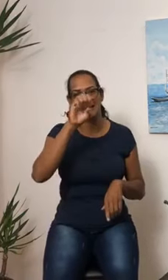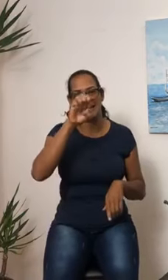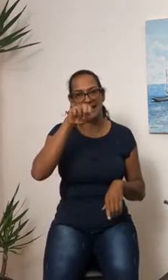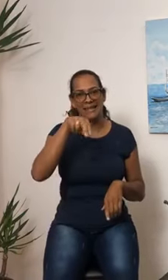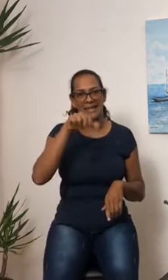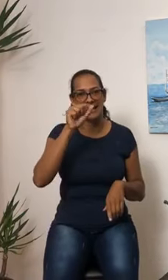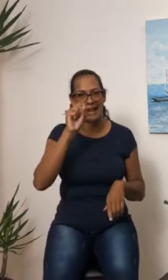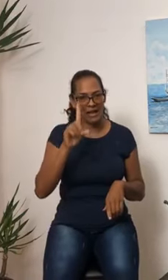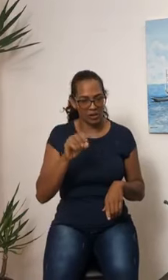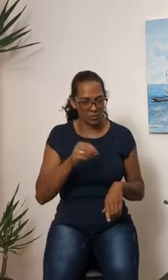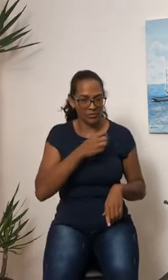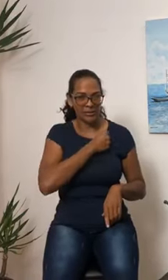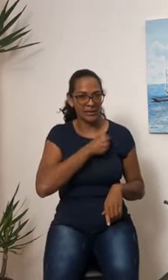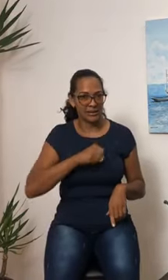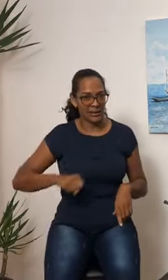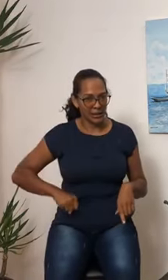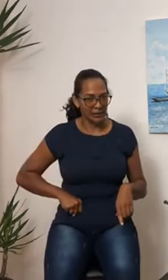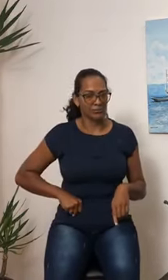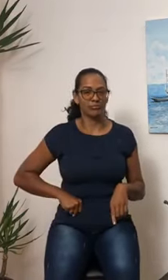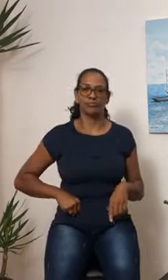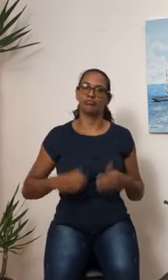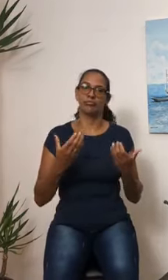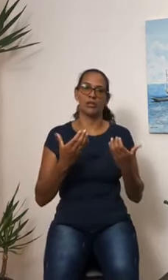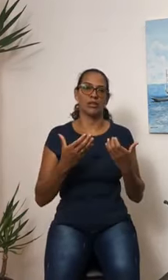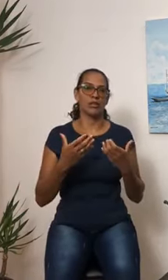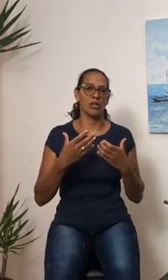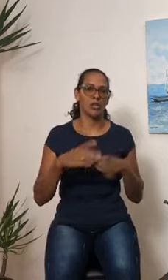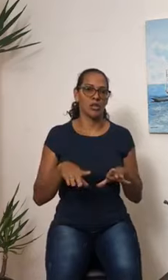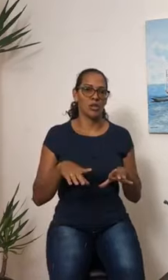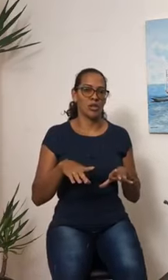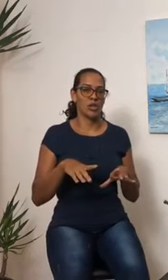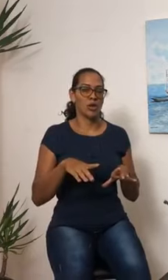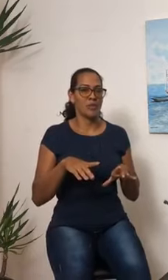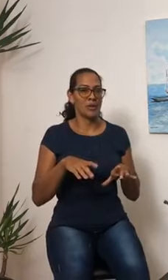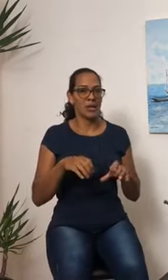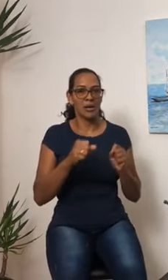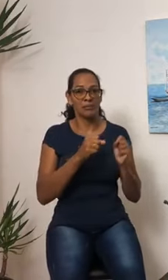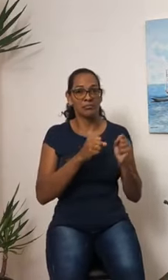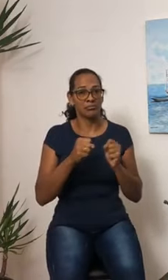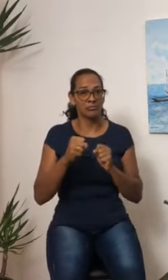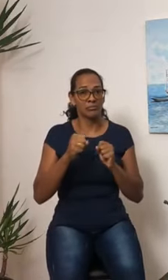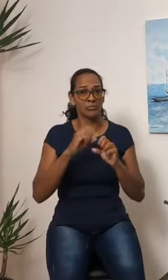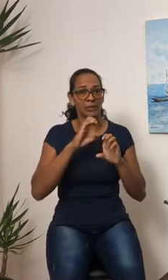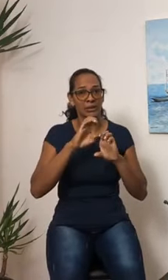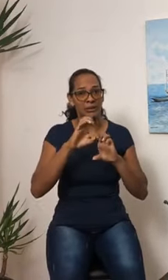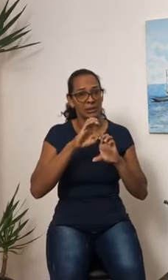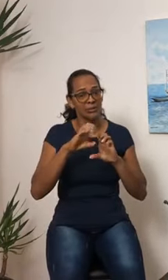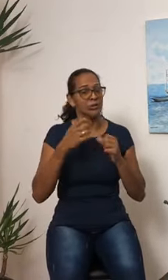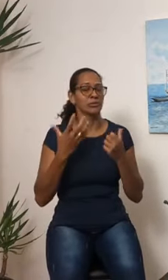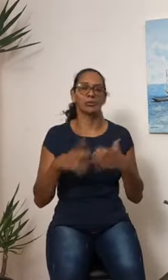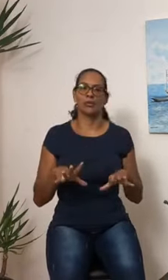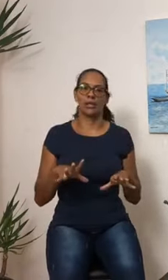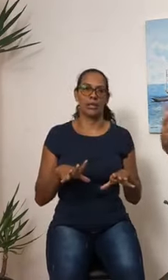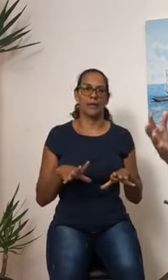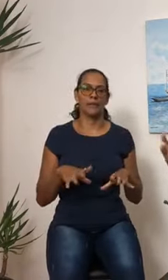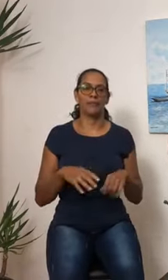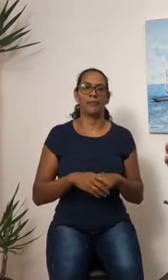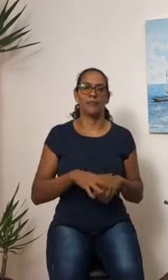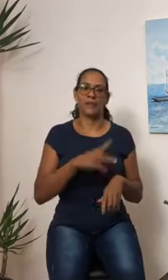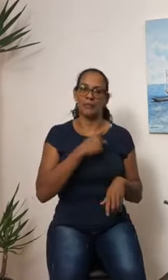quero disputar pra deputado federal e nem cargo no executivo. É ser candidato a presidente, como eles estão falando. As